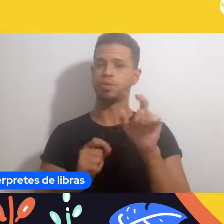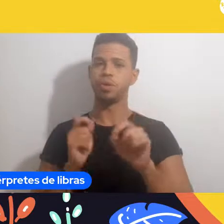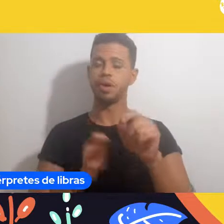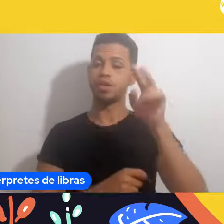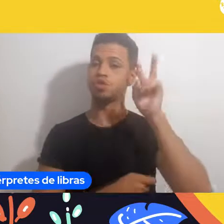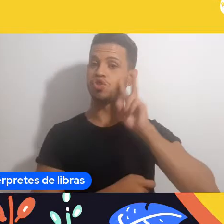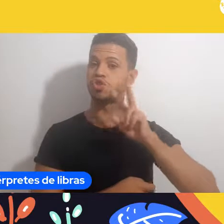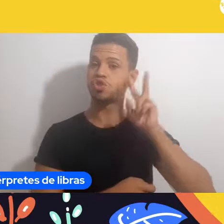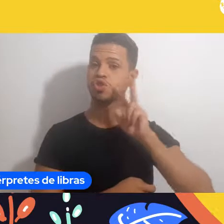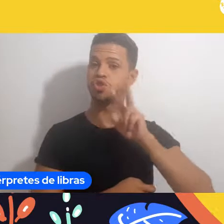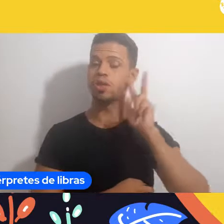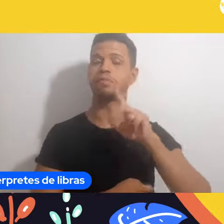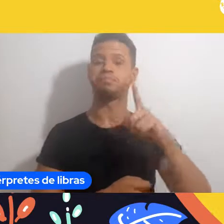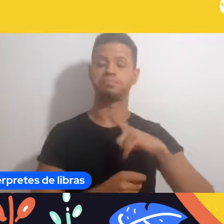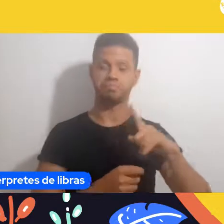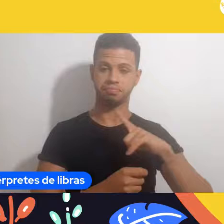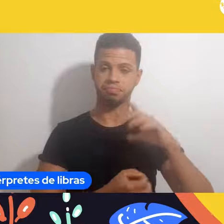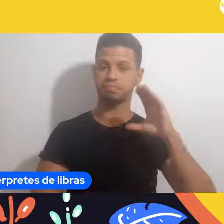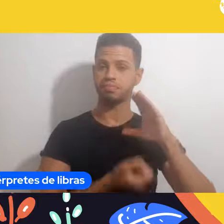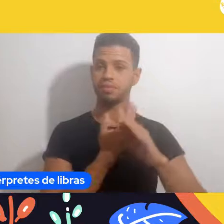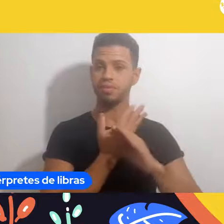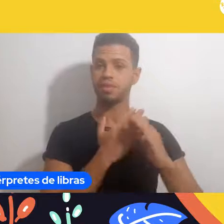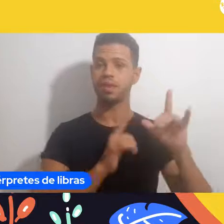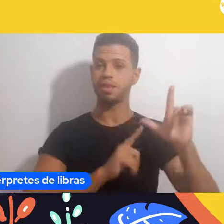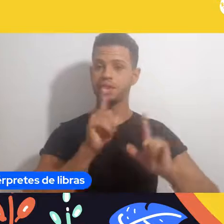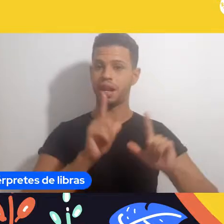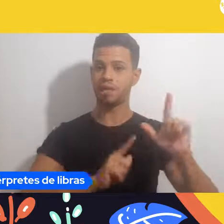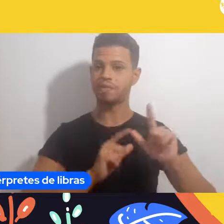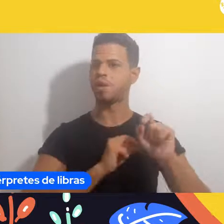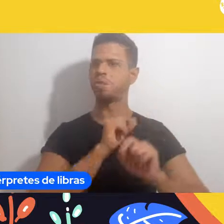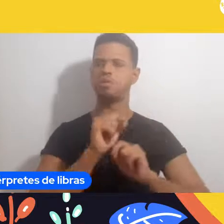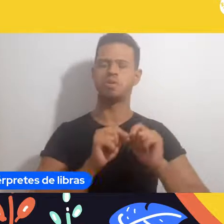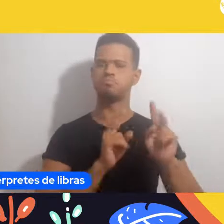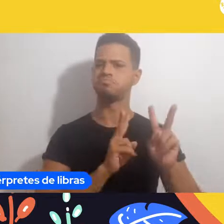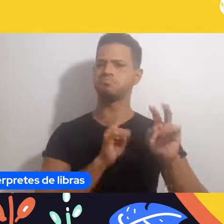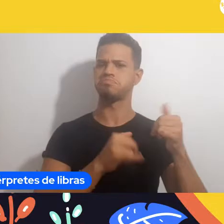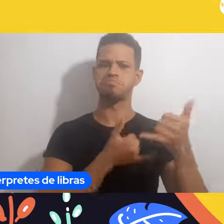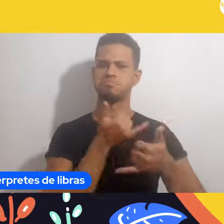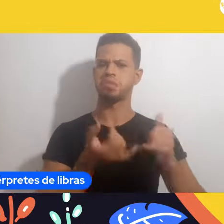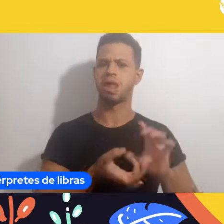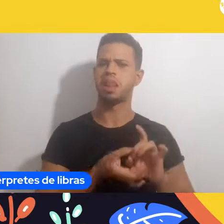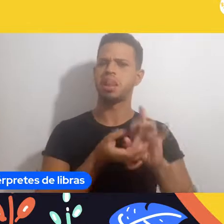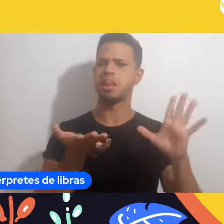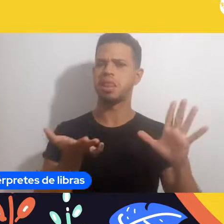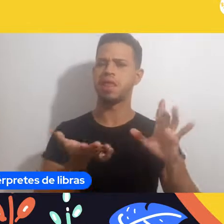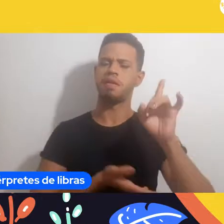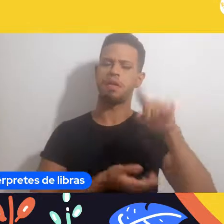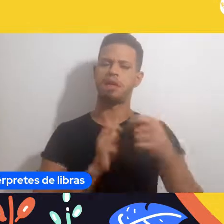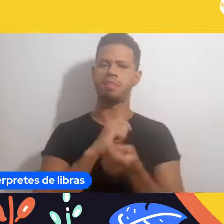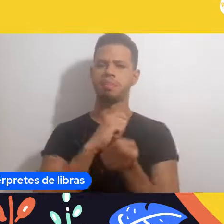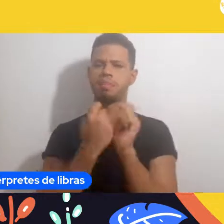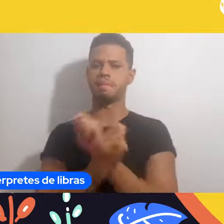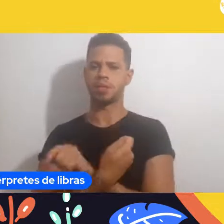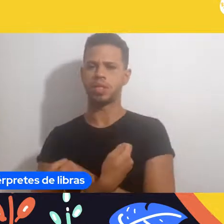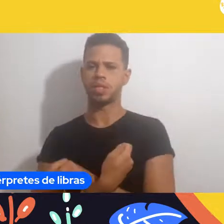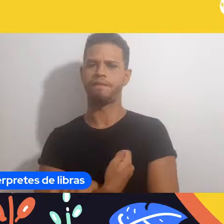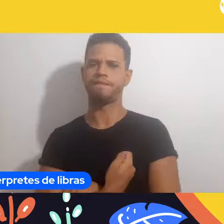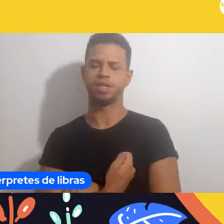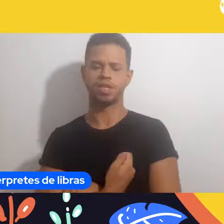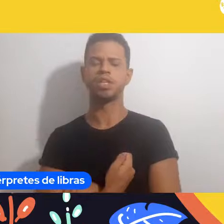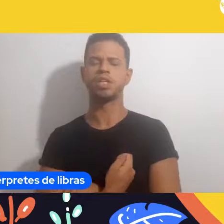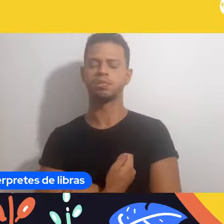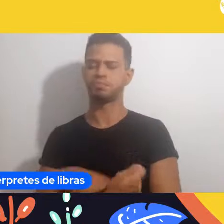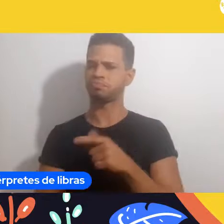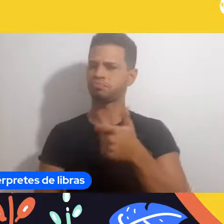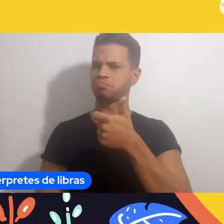a indústria, da televisão, onde esse brincar livre, ele se modifica. E aí fico